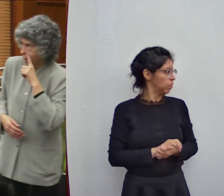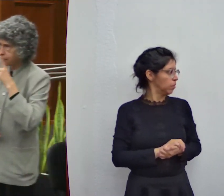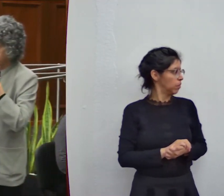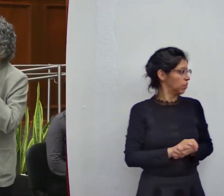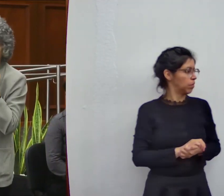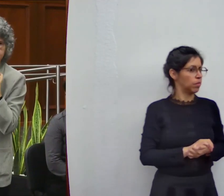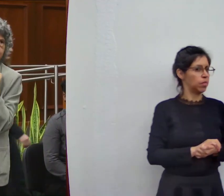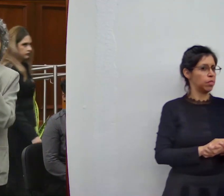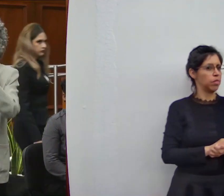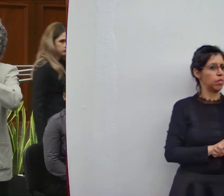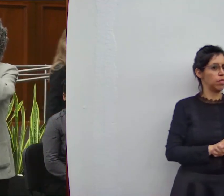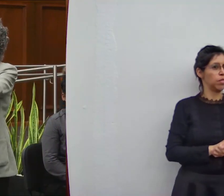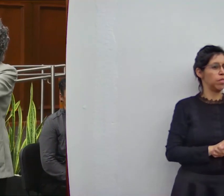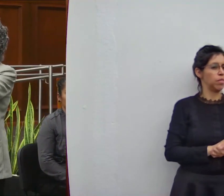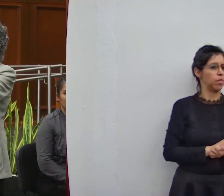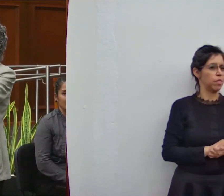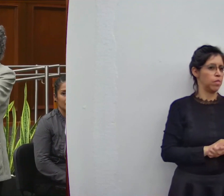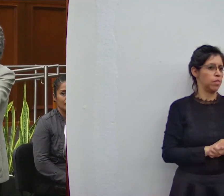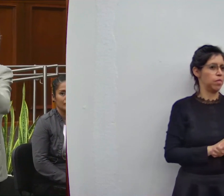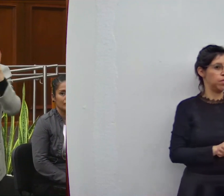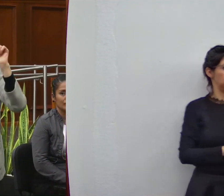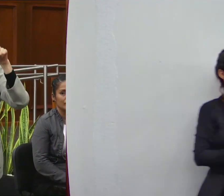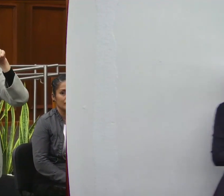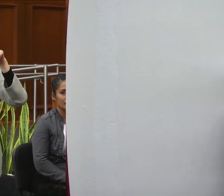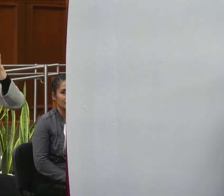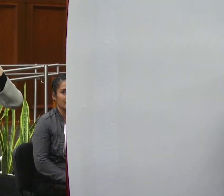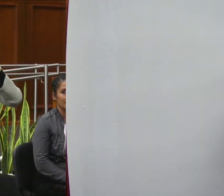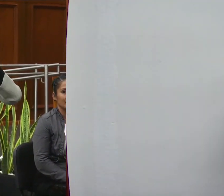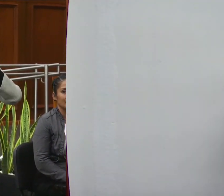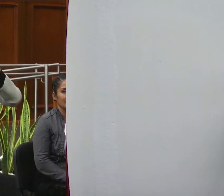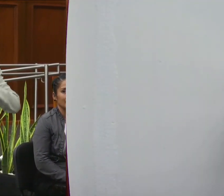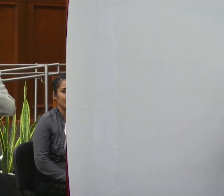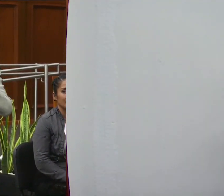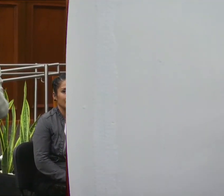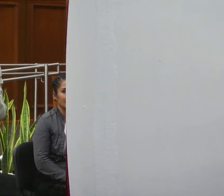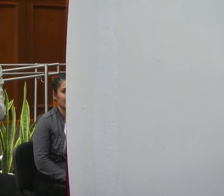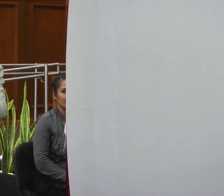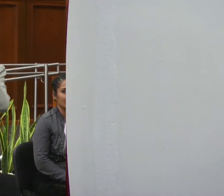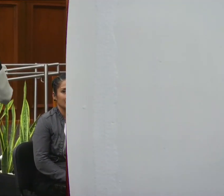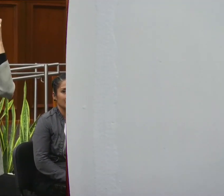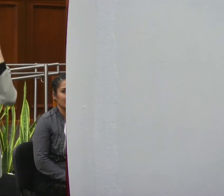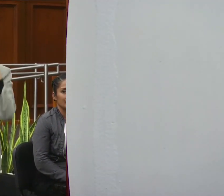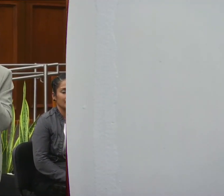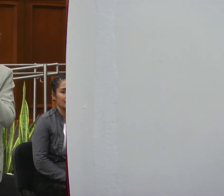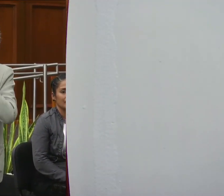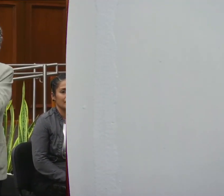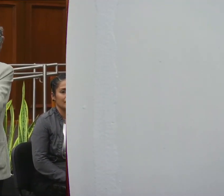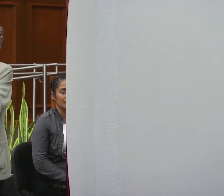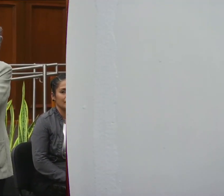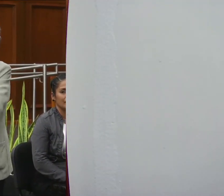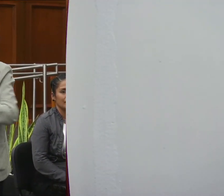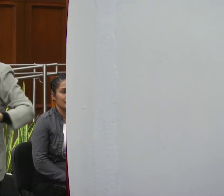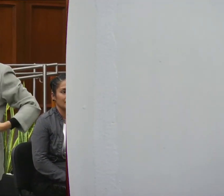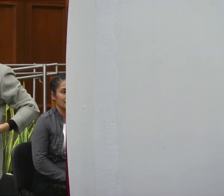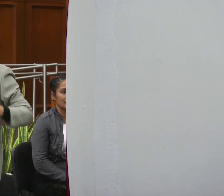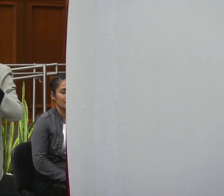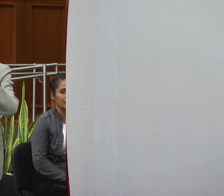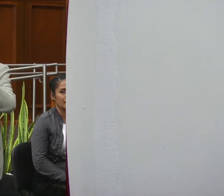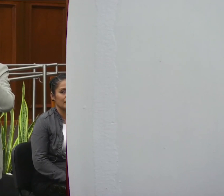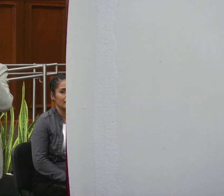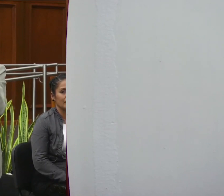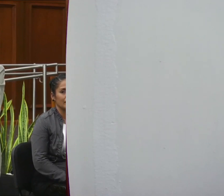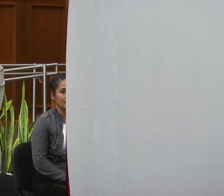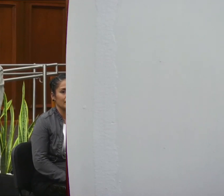Yo soy sorda. Mi nombre es Ana de la Cabada. Esta es mi firma o mi seña. Yo